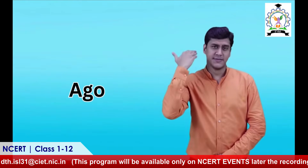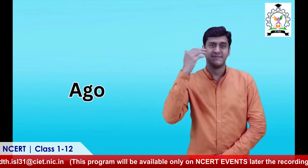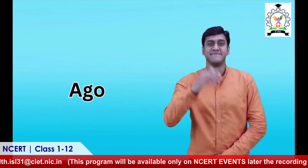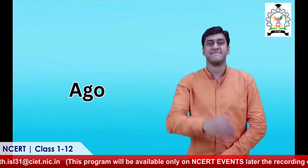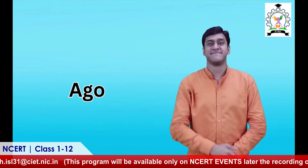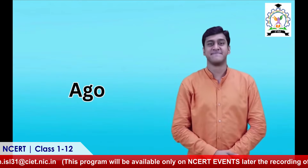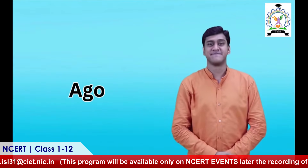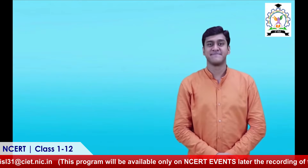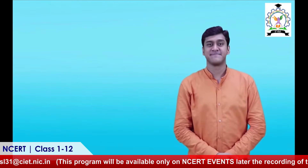पहले,